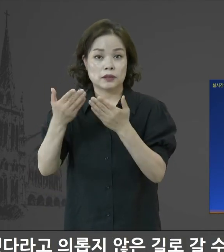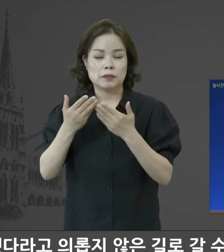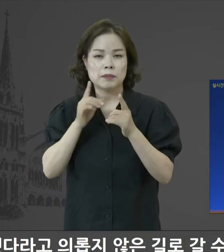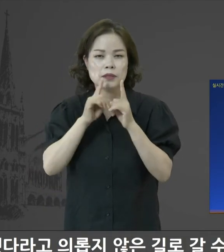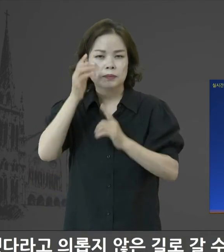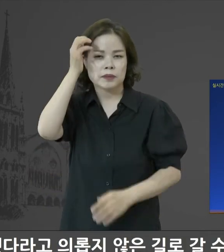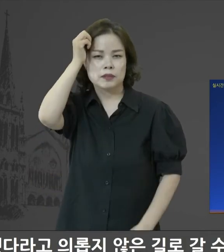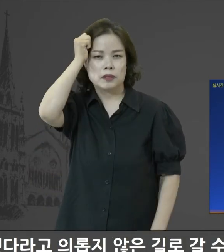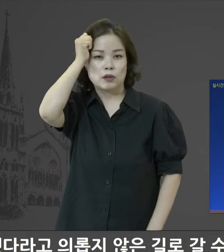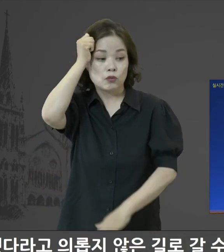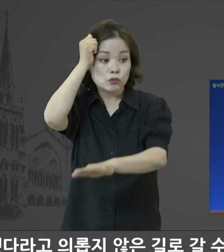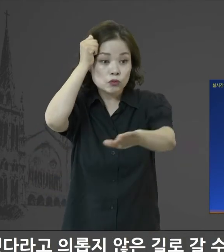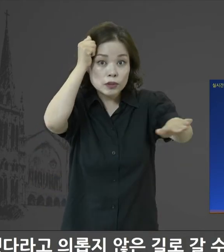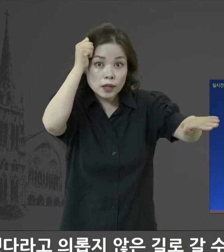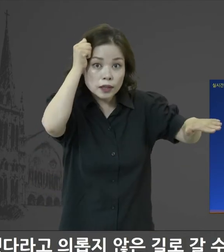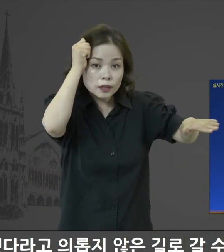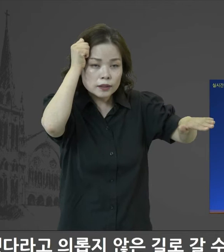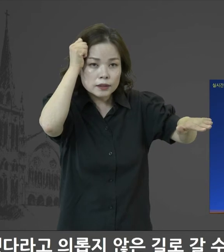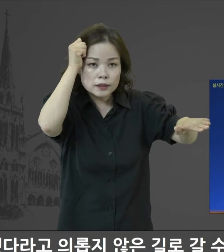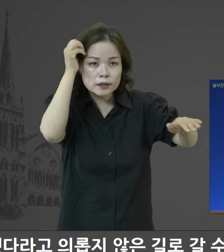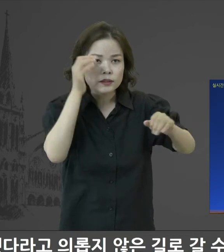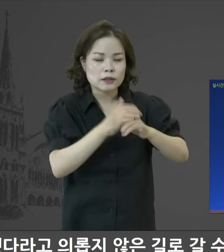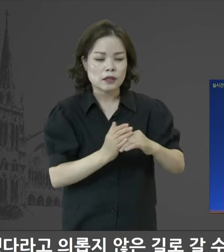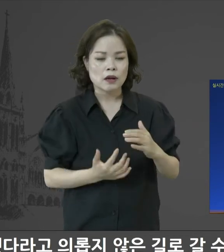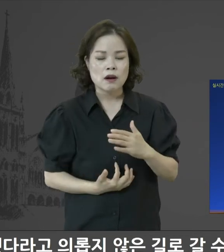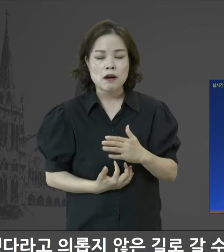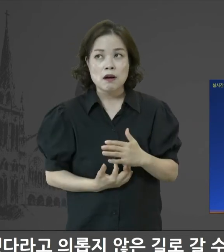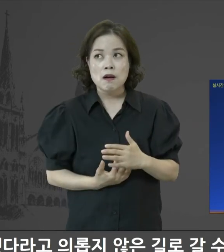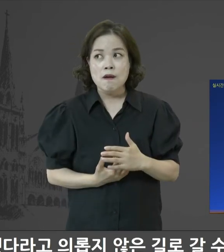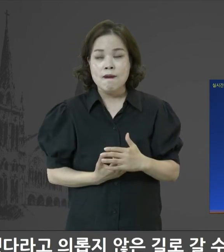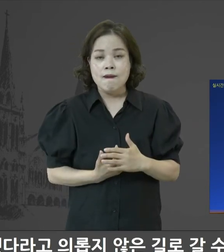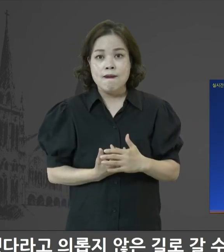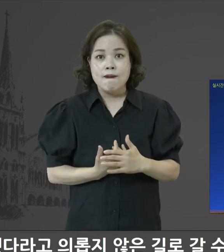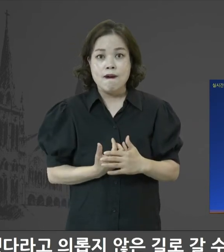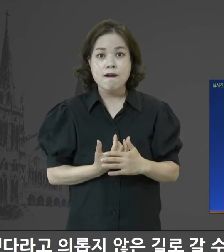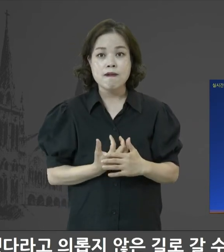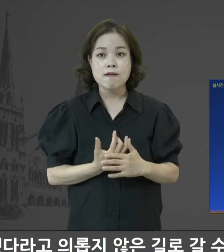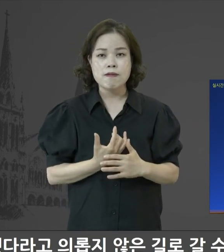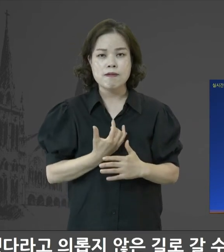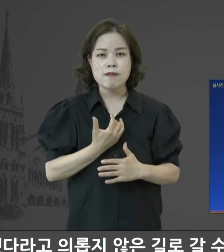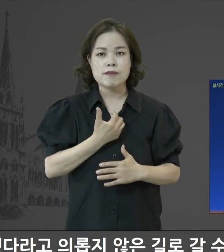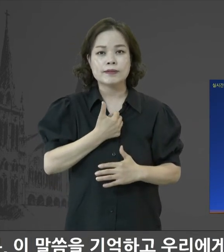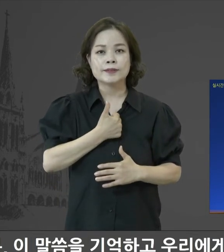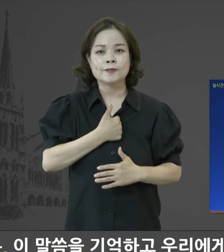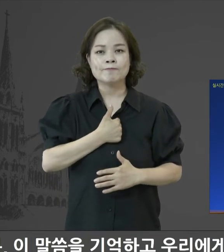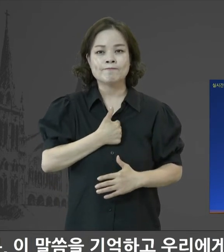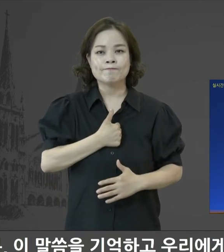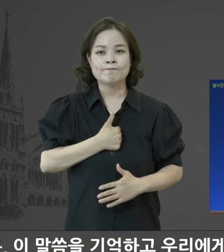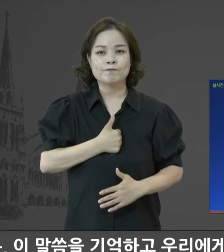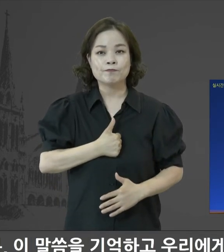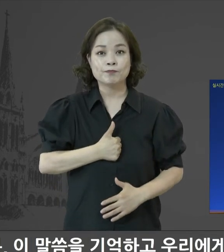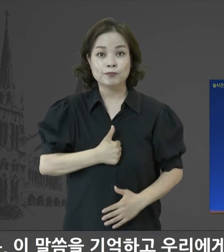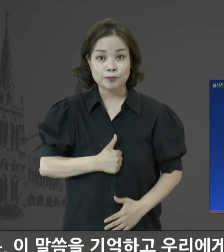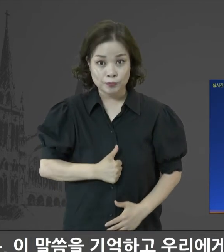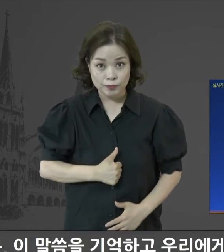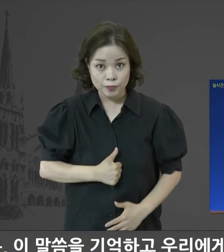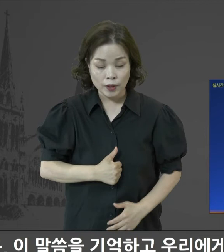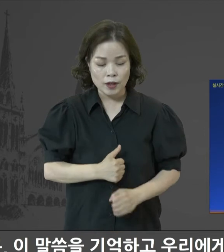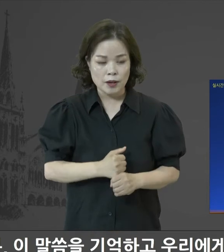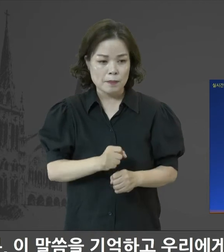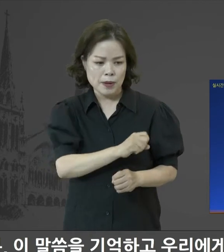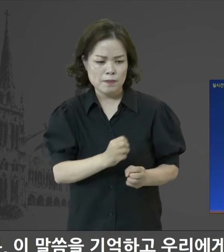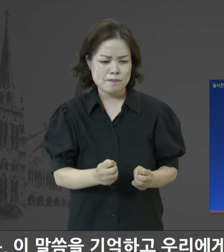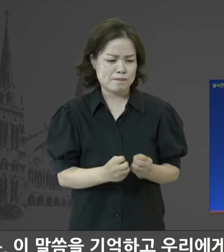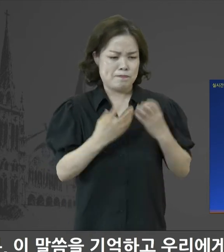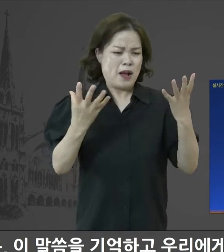기억하고 우리에게 치밀어 오르는 분노를 억제할 수 있고 그것이 바로 터지지